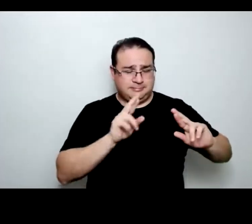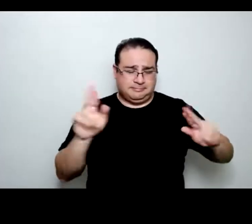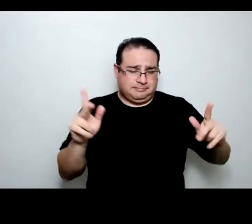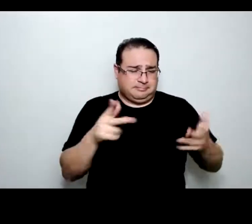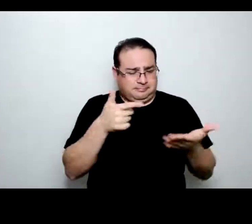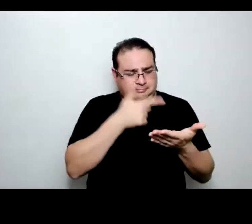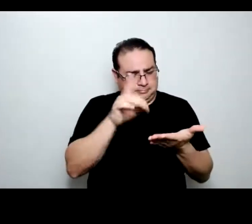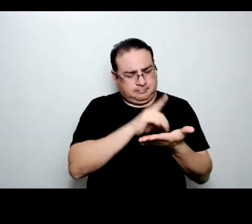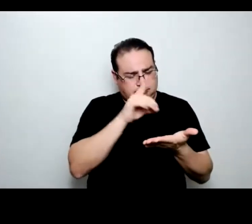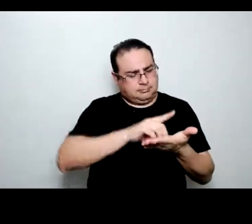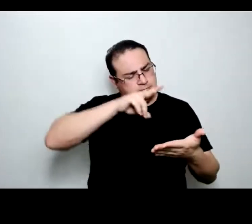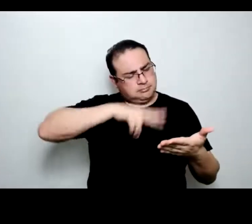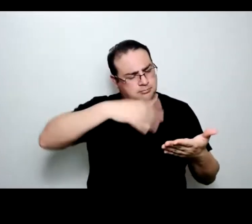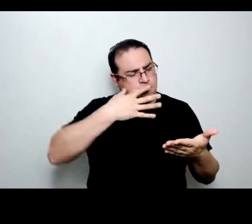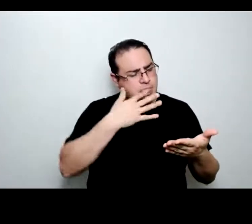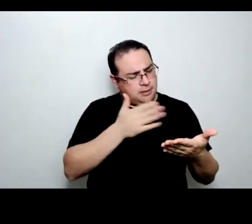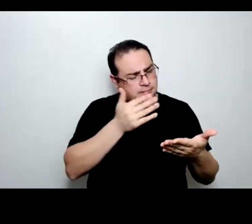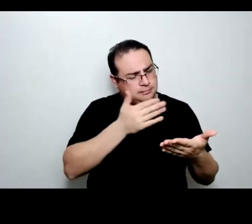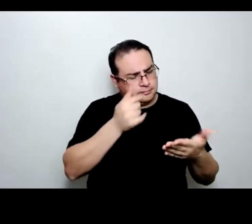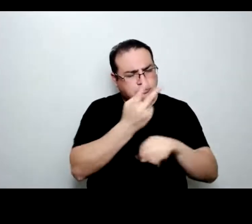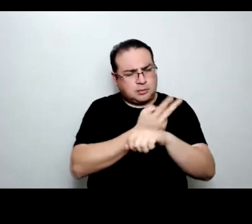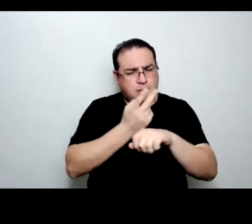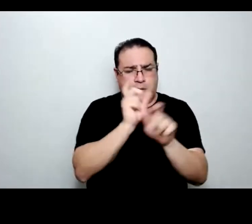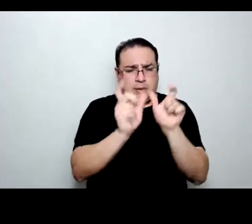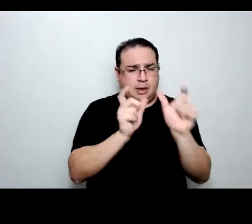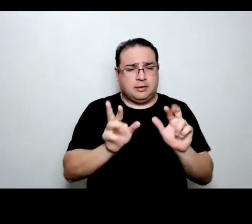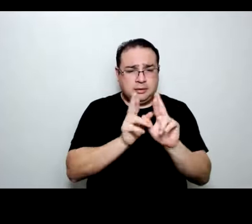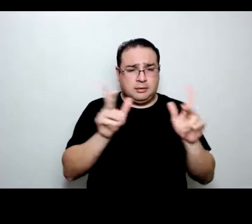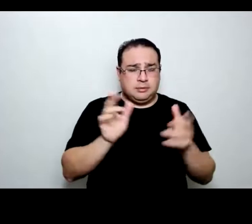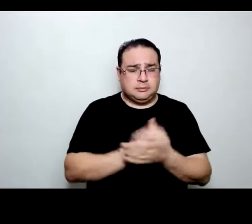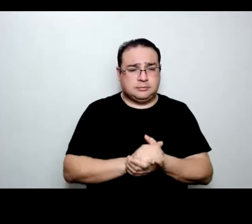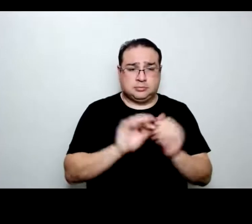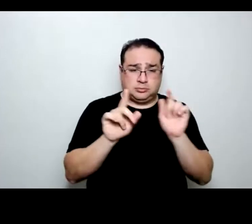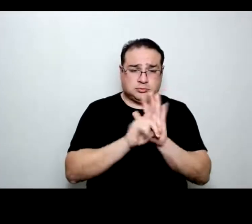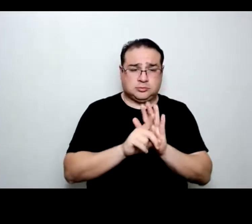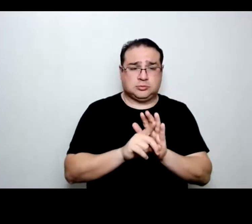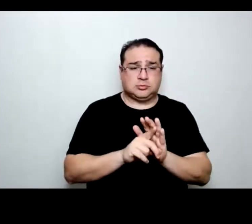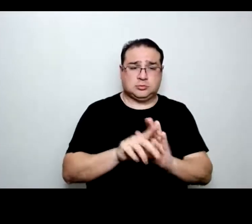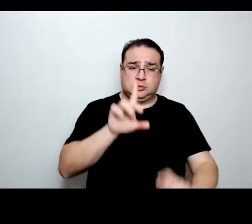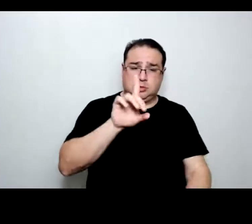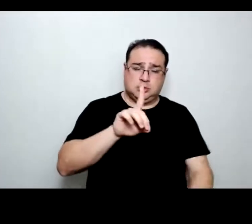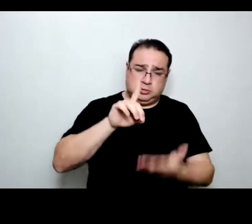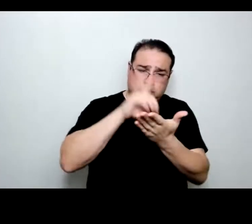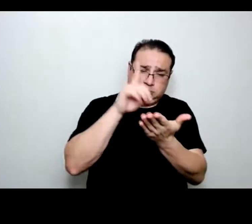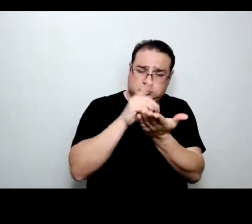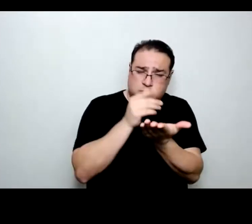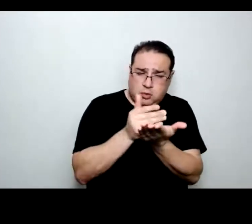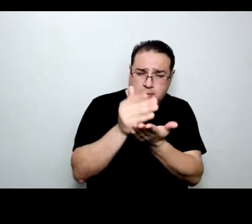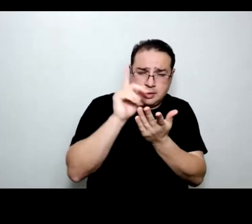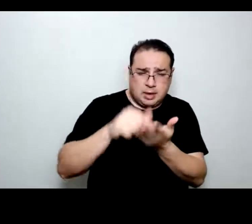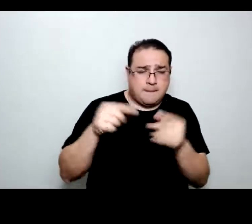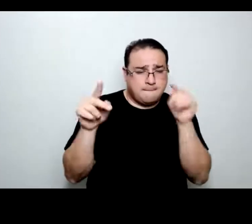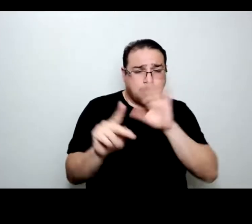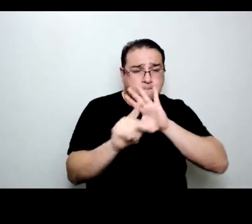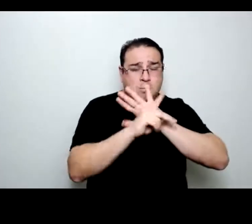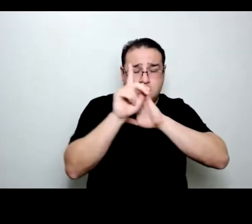E, além disso, digamos, a unidade mínima do dicionário, né, a entrada, ela mesma é